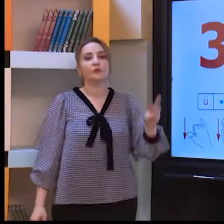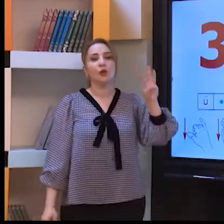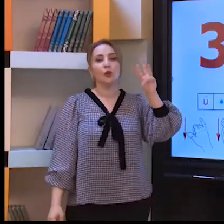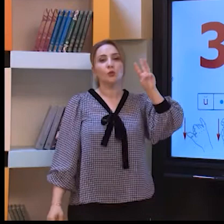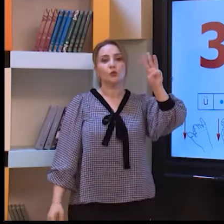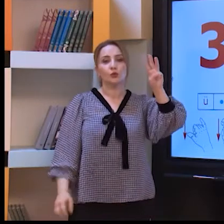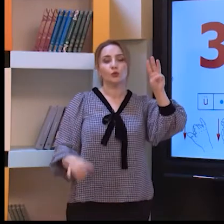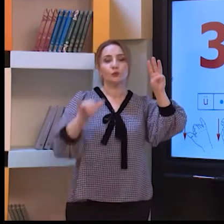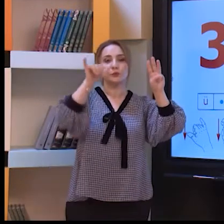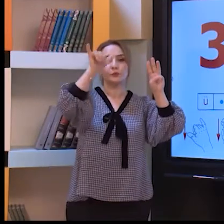Üç.